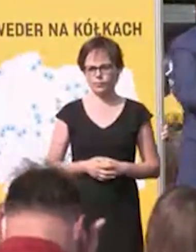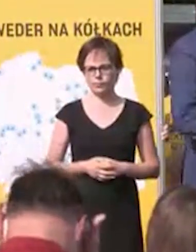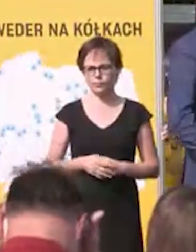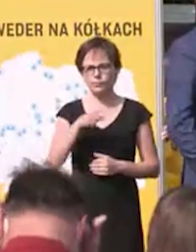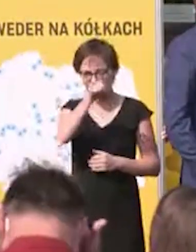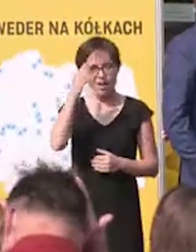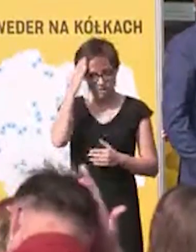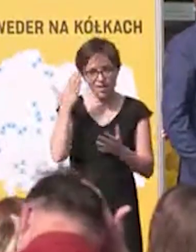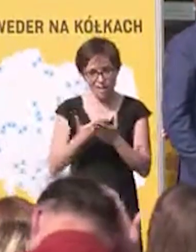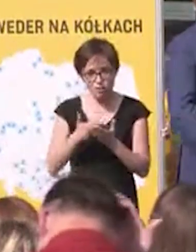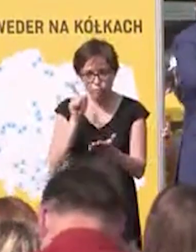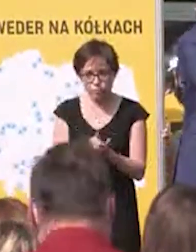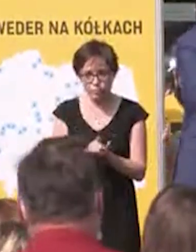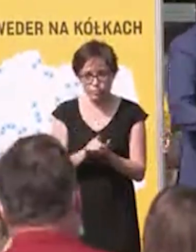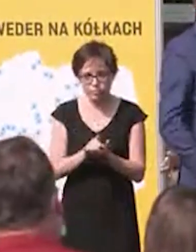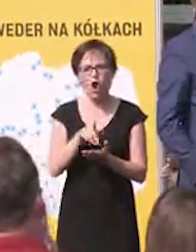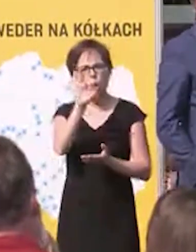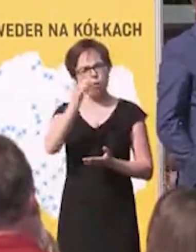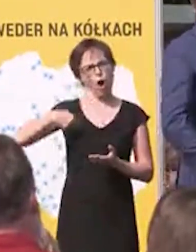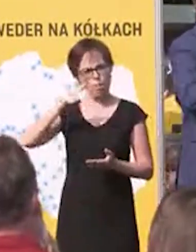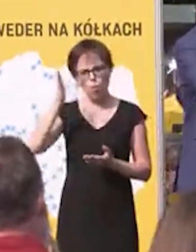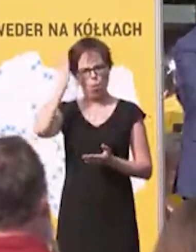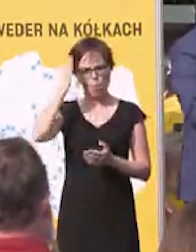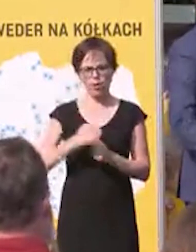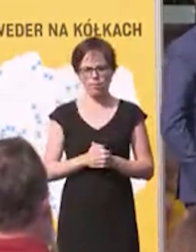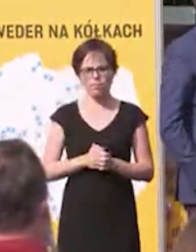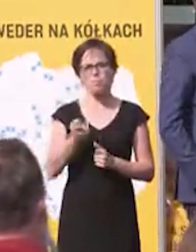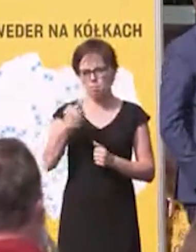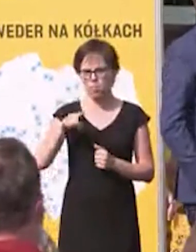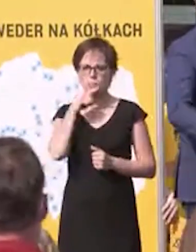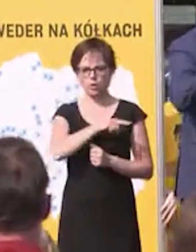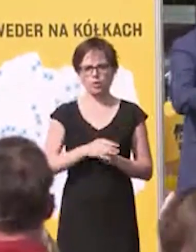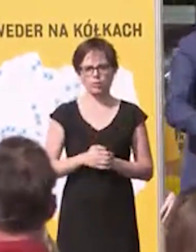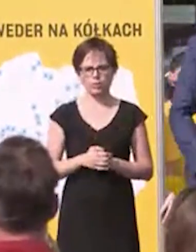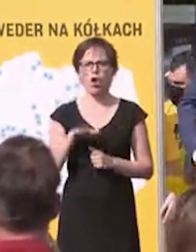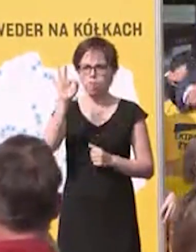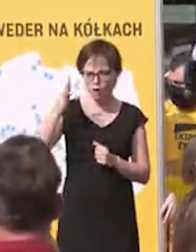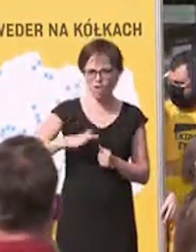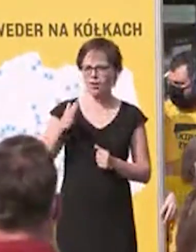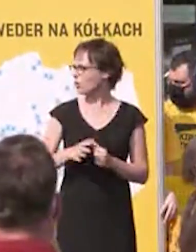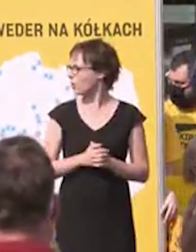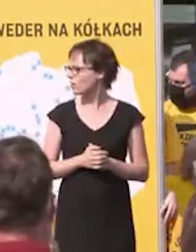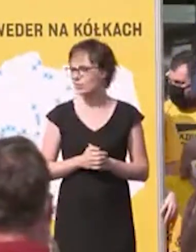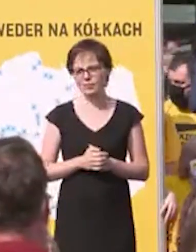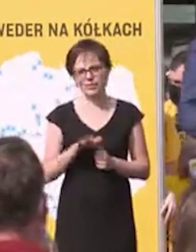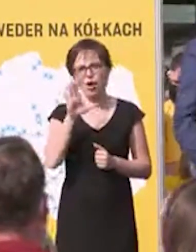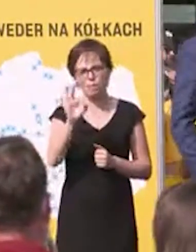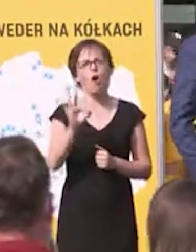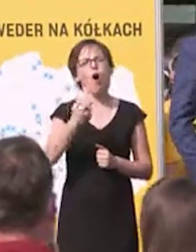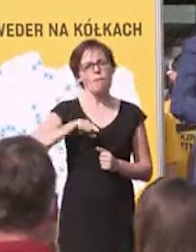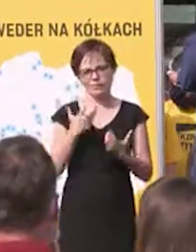Wiecie, dlaczego się da? Bo umiemy, bo potrafimy, bo warto, bo nam się